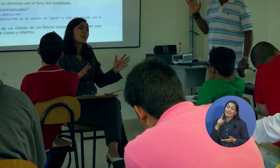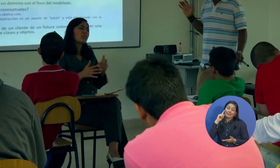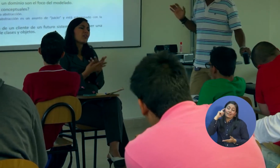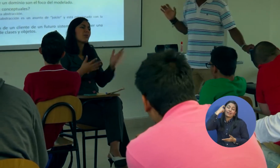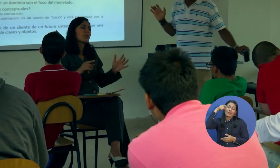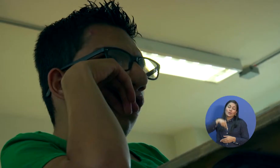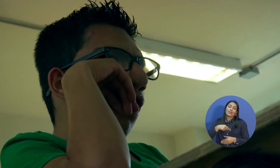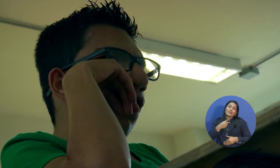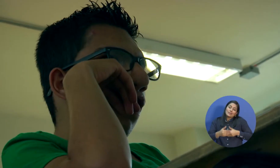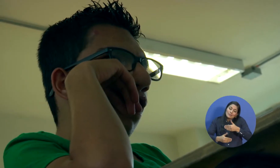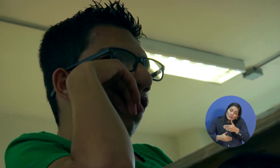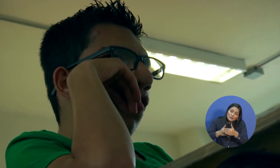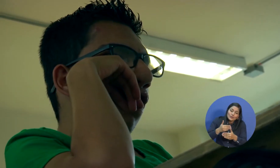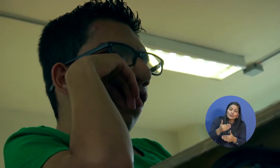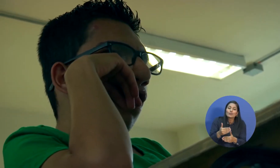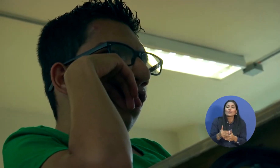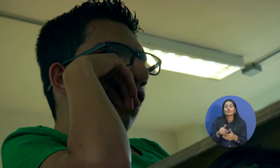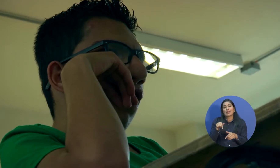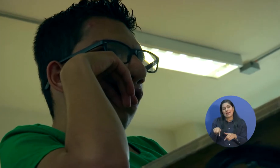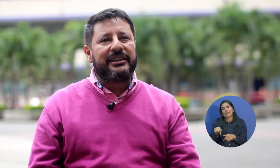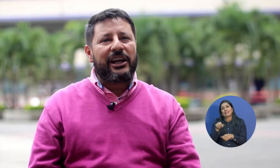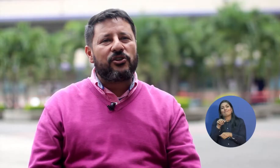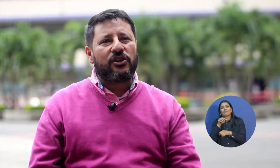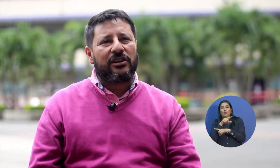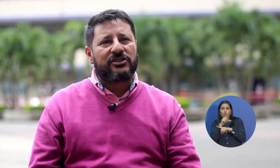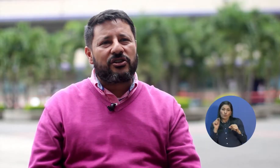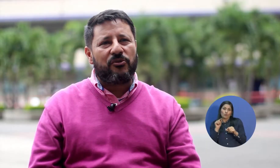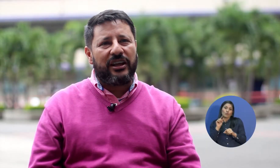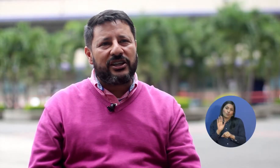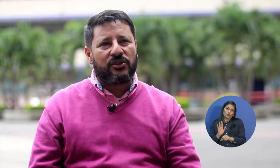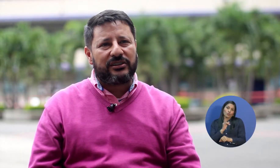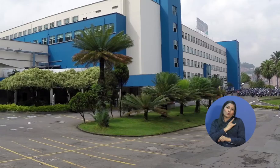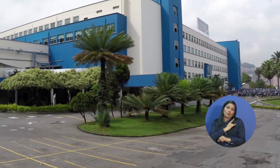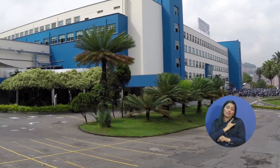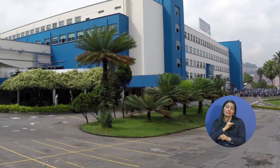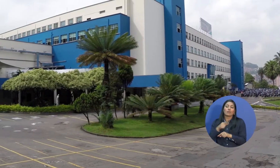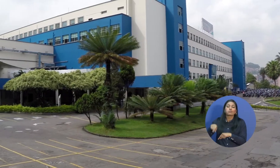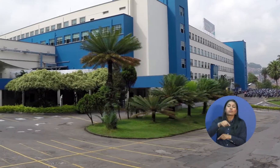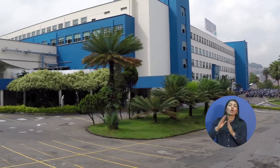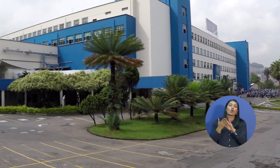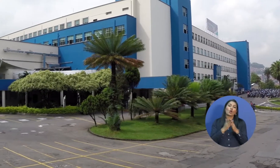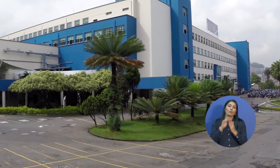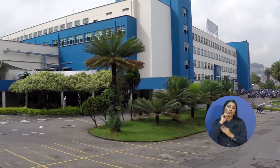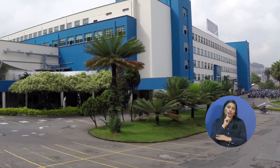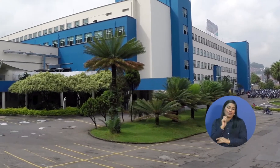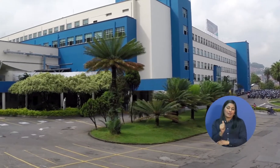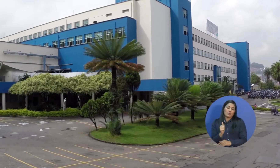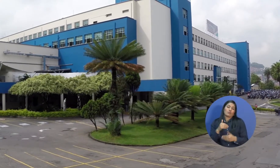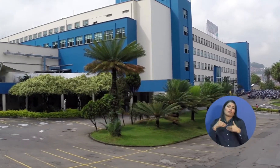los retos que también tenemos aquí en el proceso de inclusión con las comunidades sordas.